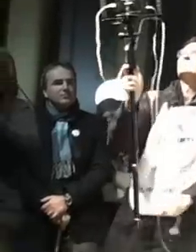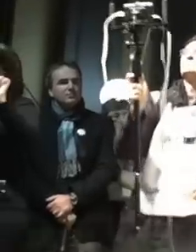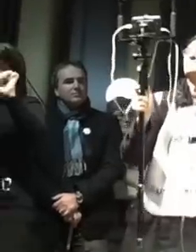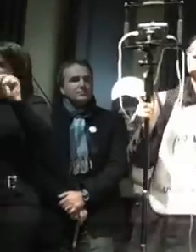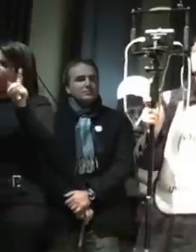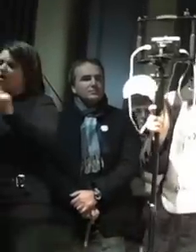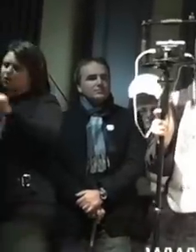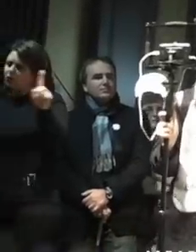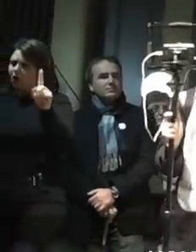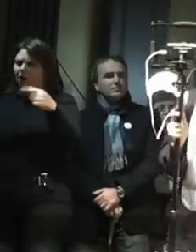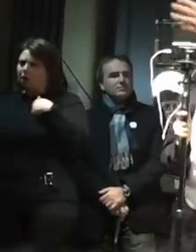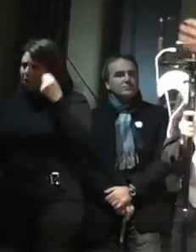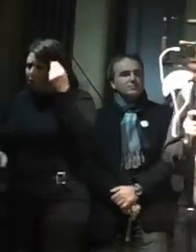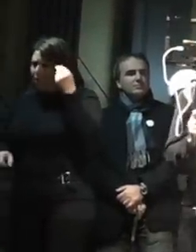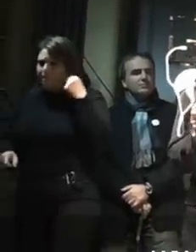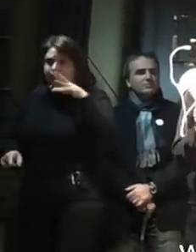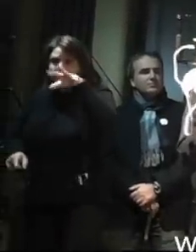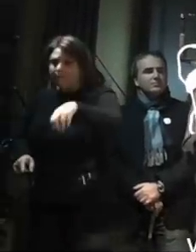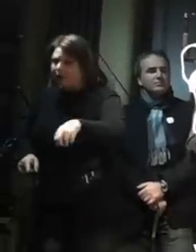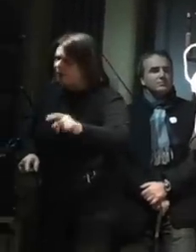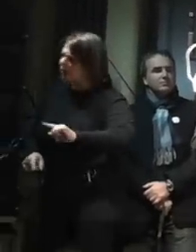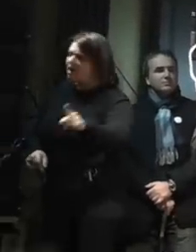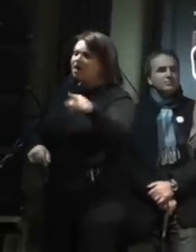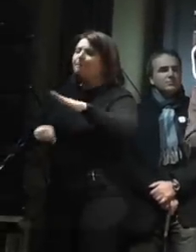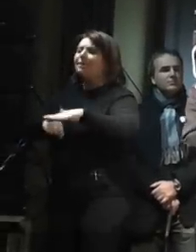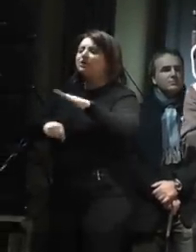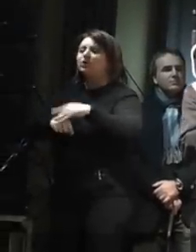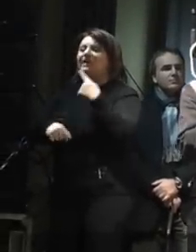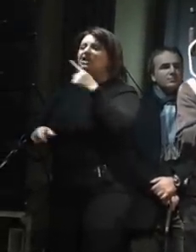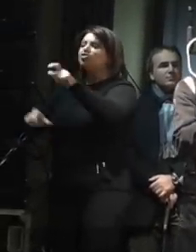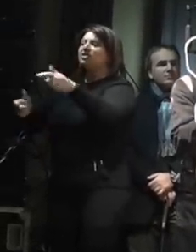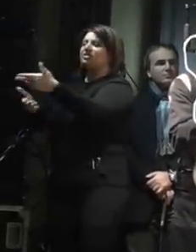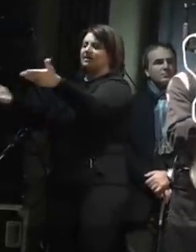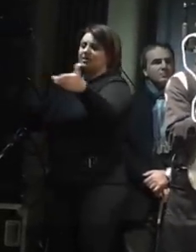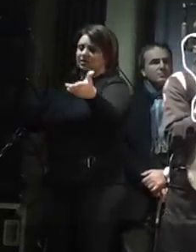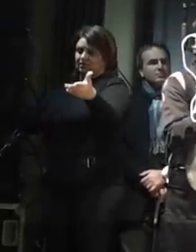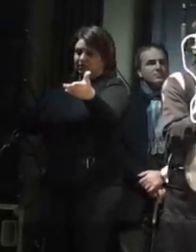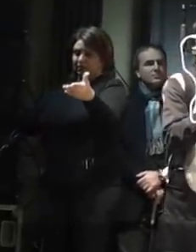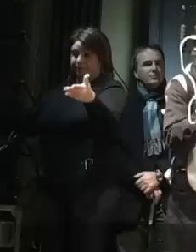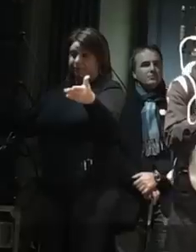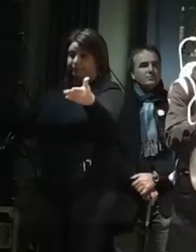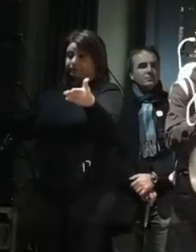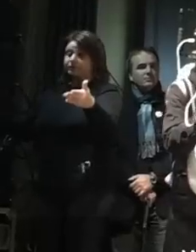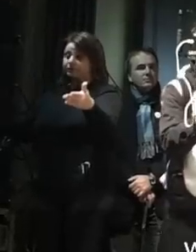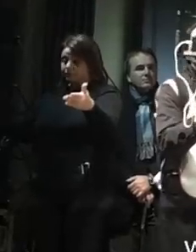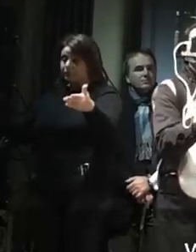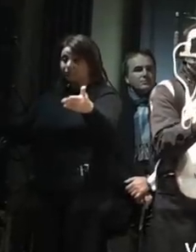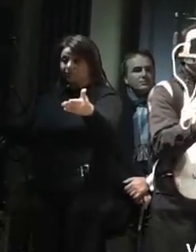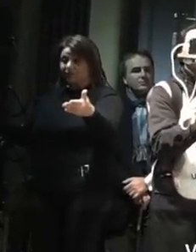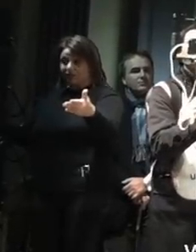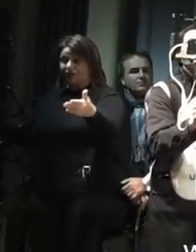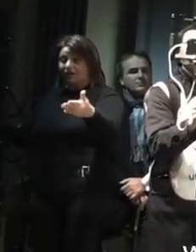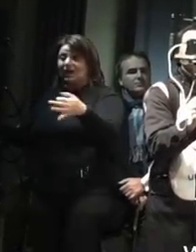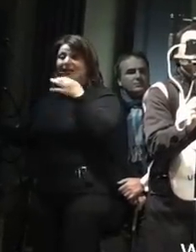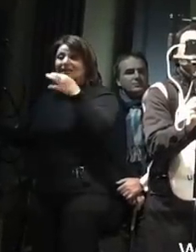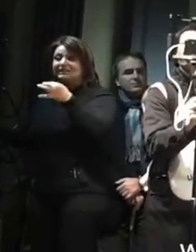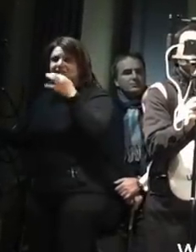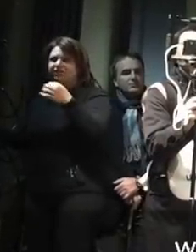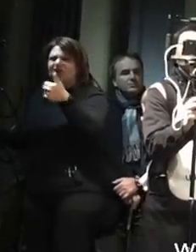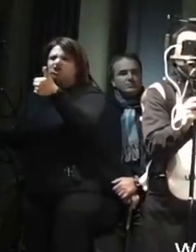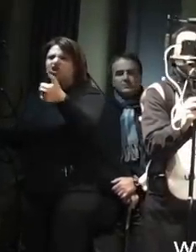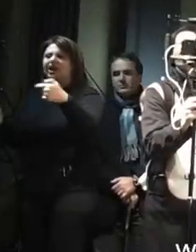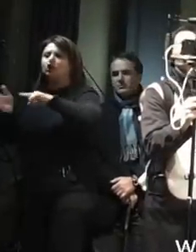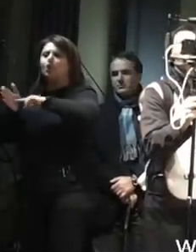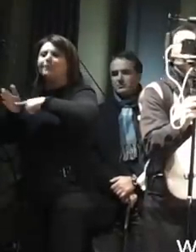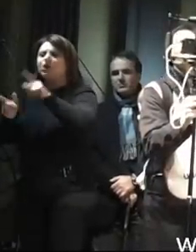neanche nella testa di prendere questi soldi che appartengono ai cittadini. Non li prendiamo. E guardate che dire di no a 100